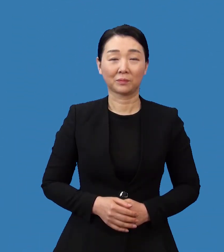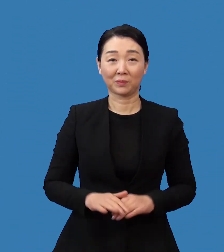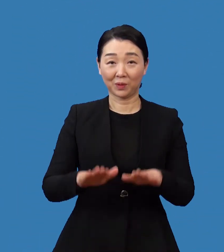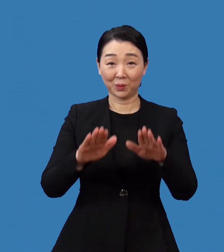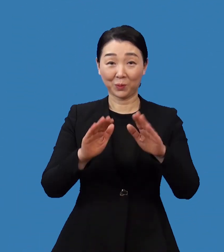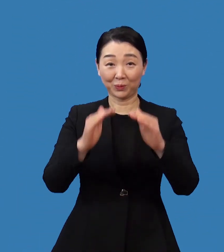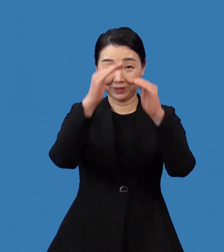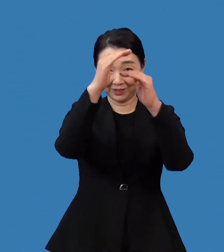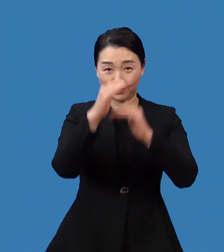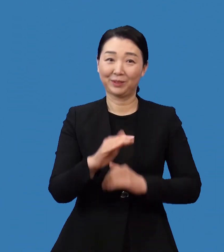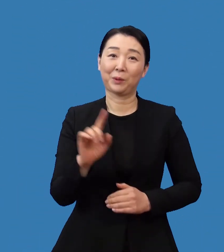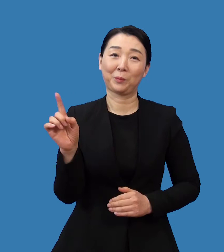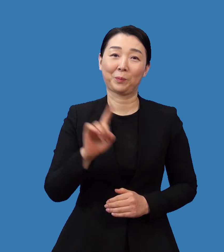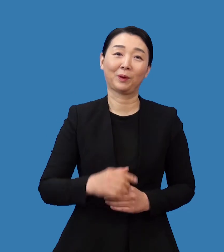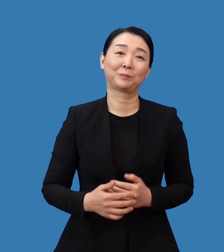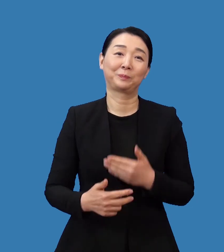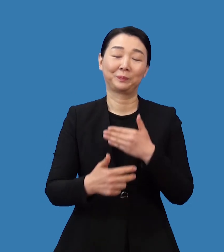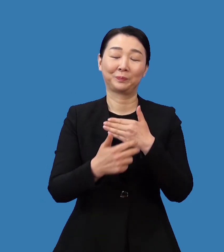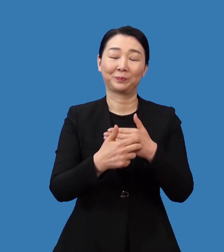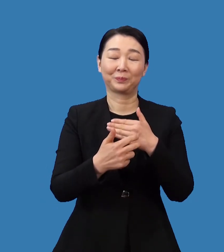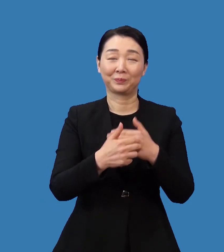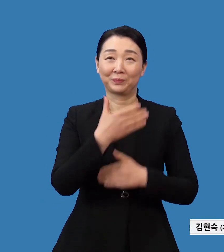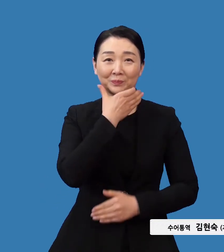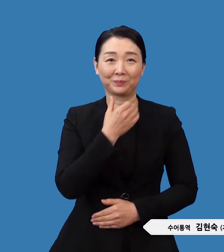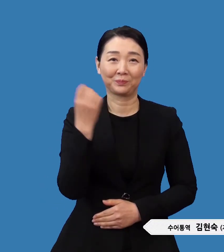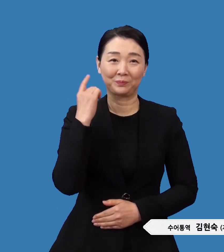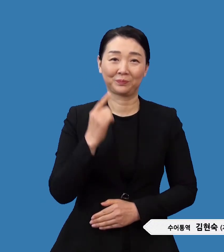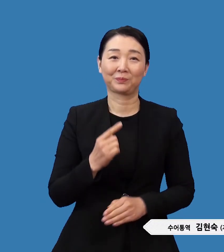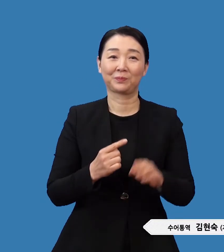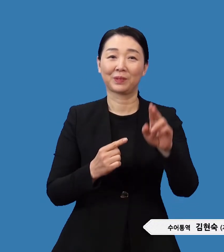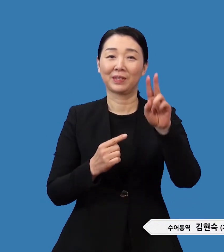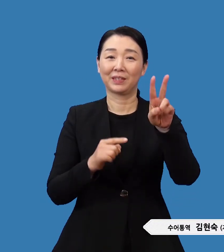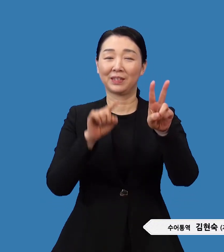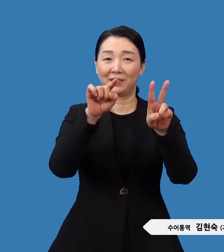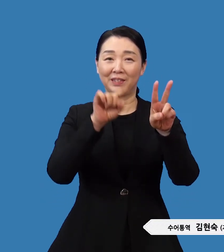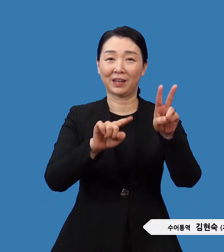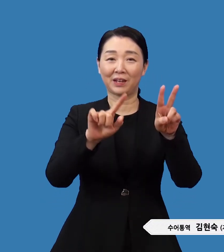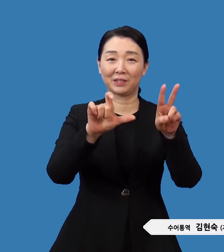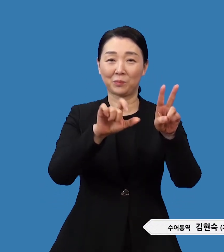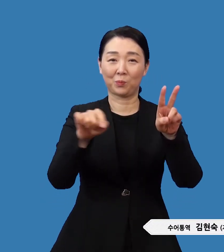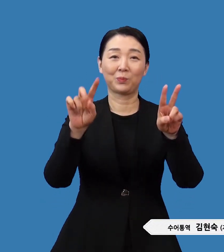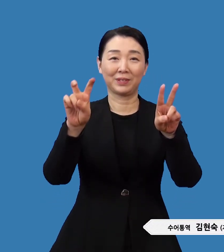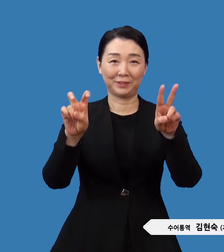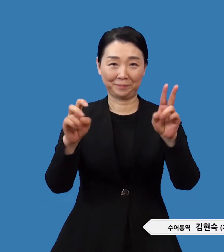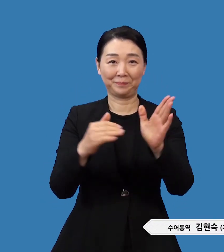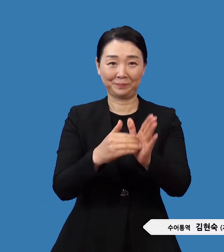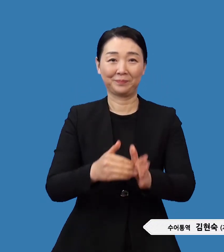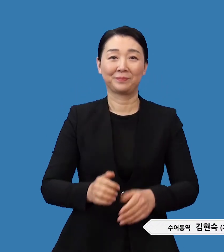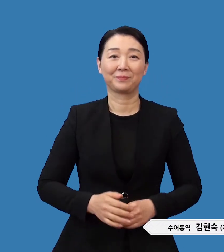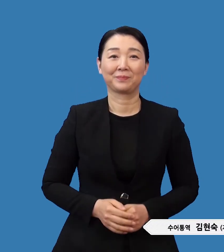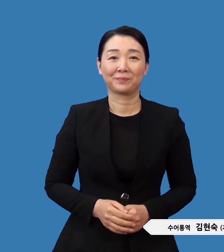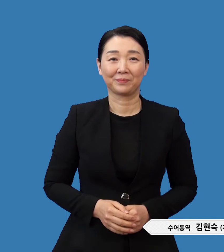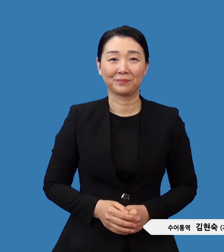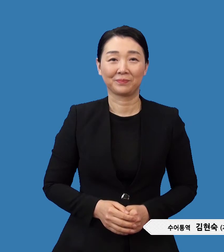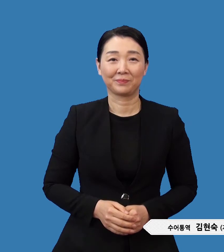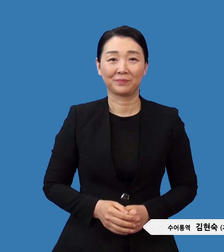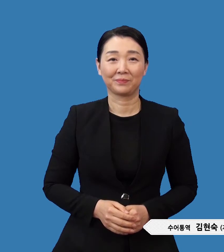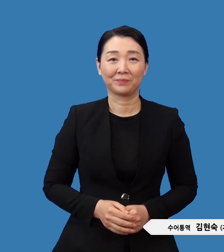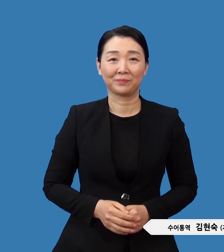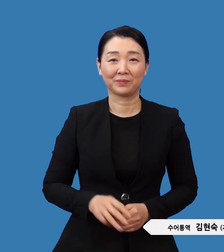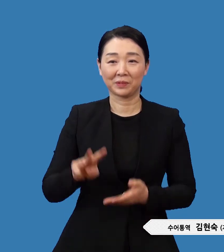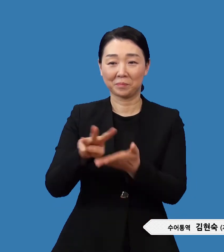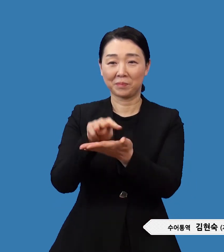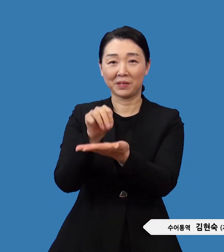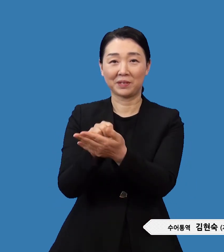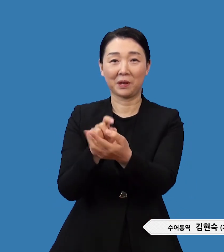오늘 본문은 누가복음 2장 15절부터 20절까지의 말씀이 되겠습니다. 메시아